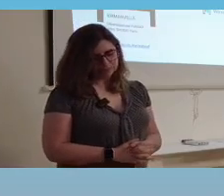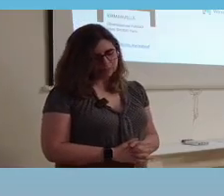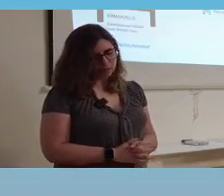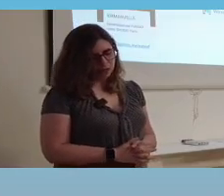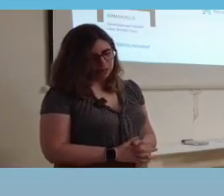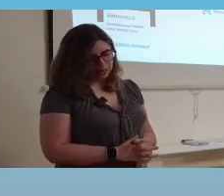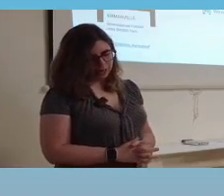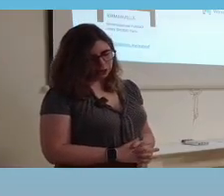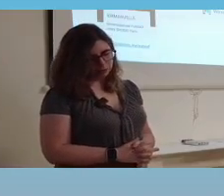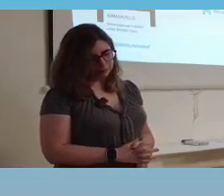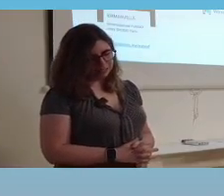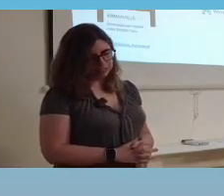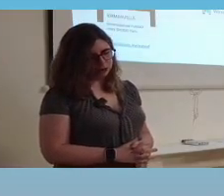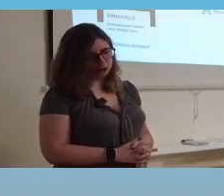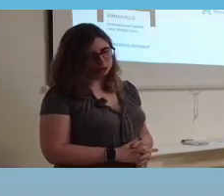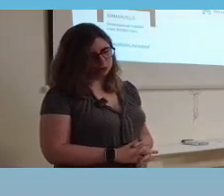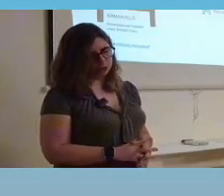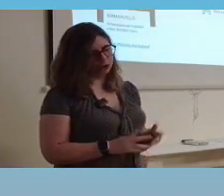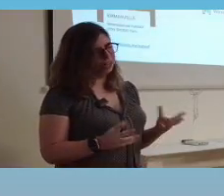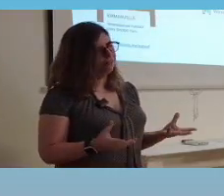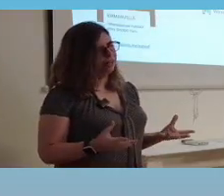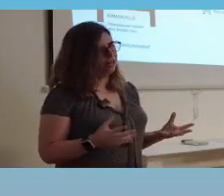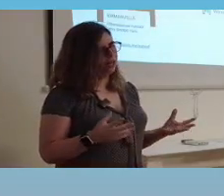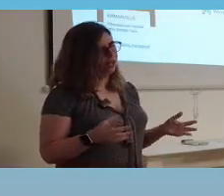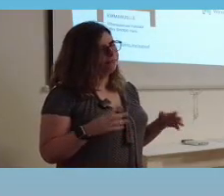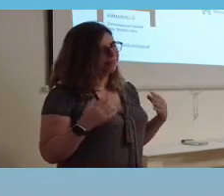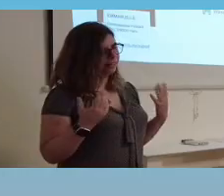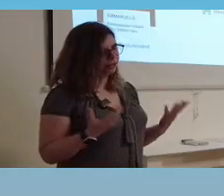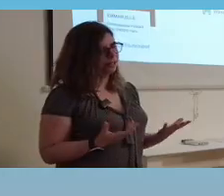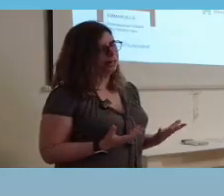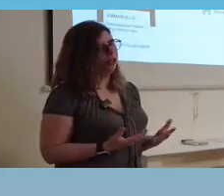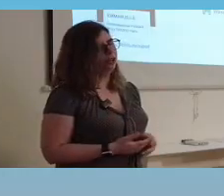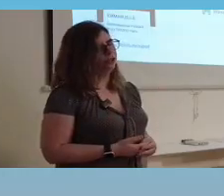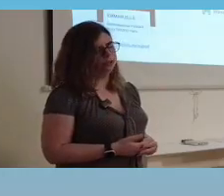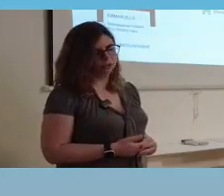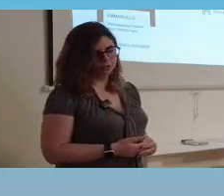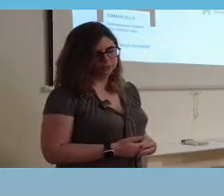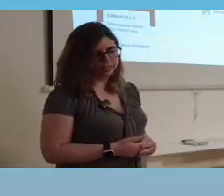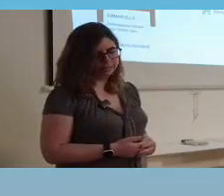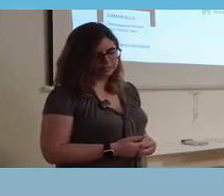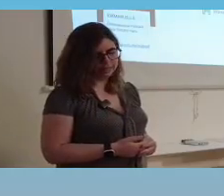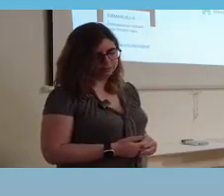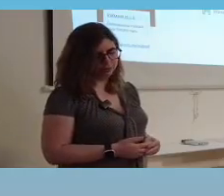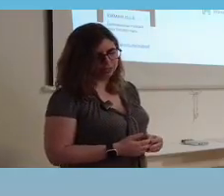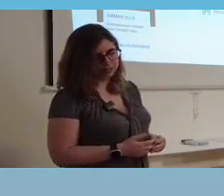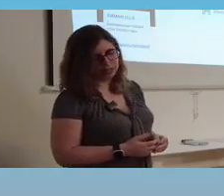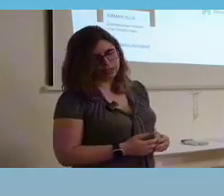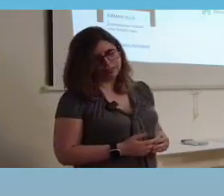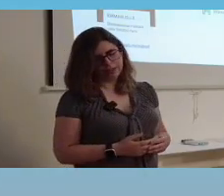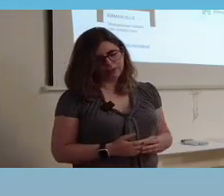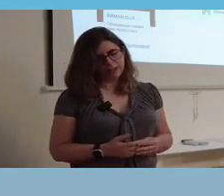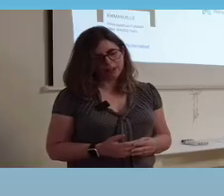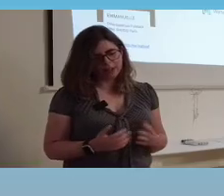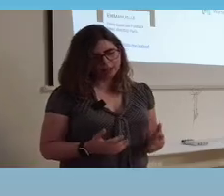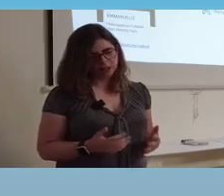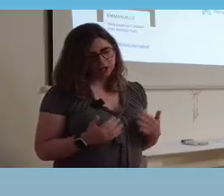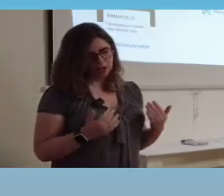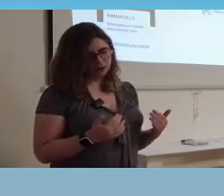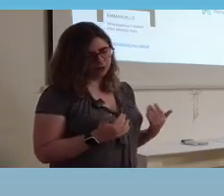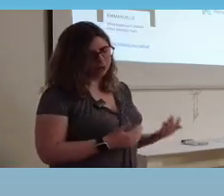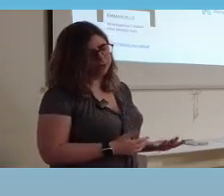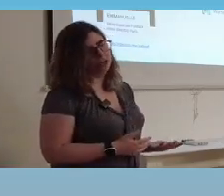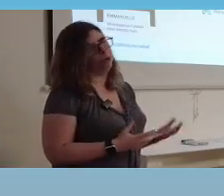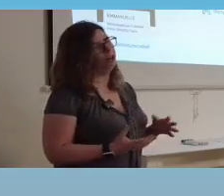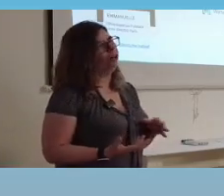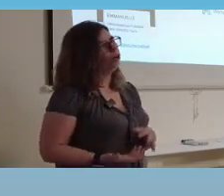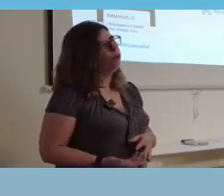ambassadrices. Et je fais partie du groupe de travail international de CNCF, Deaf and Hard